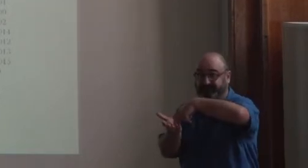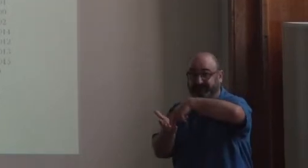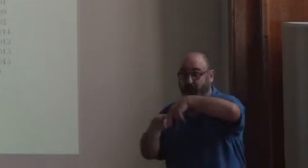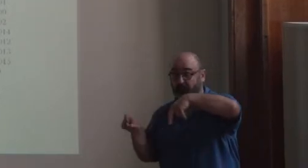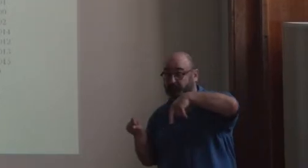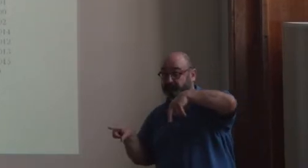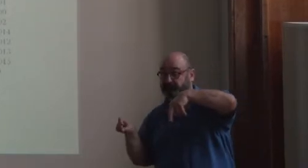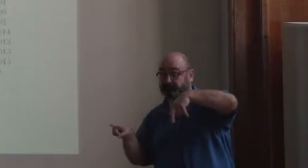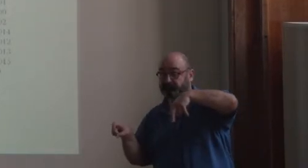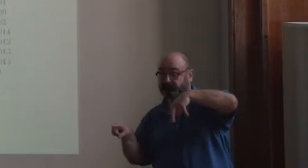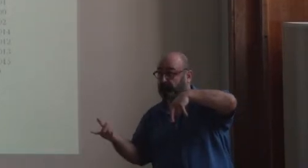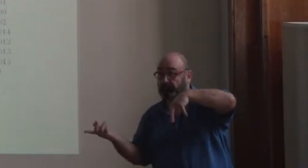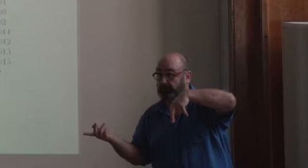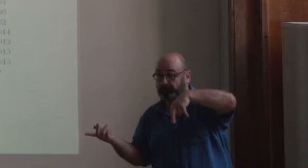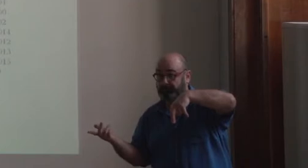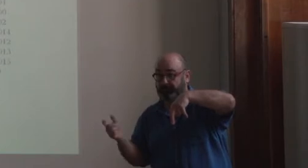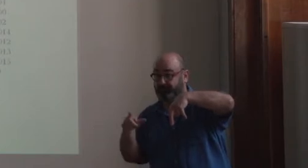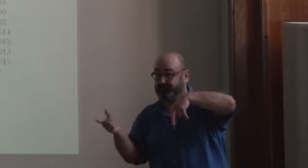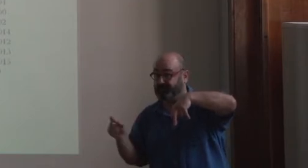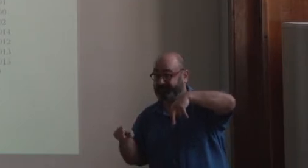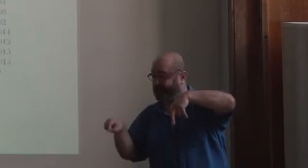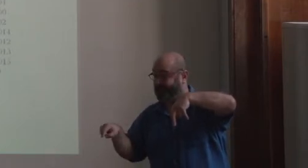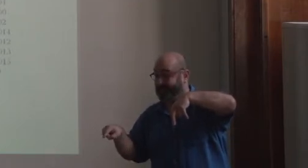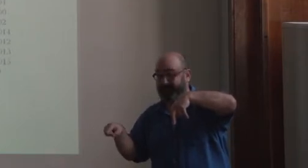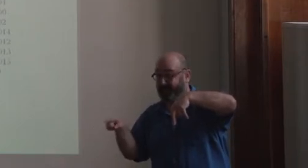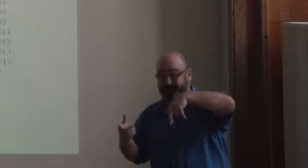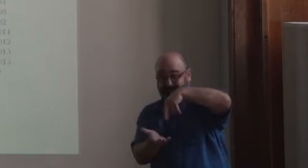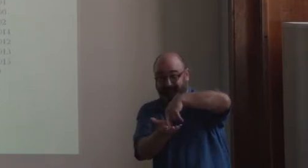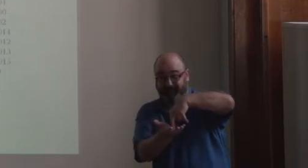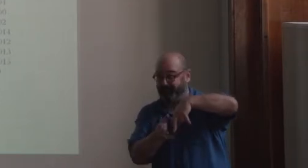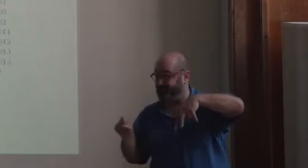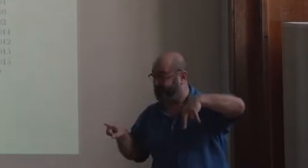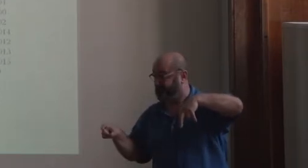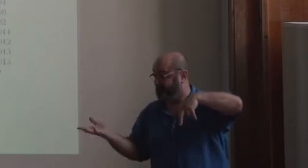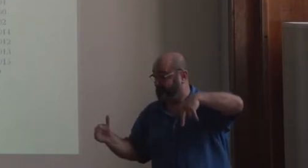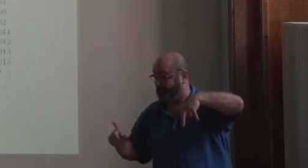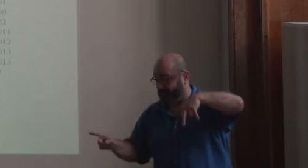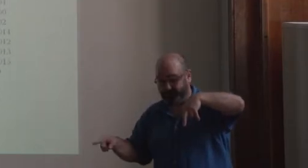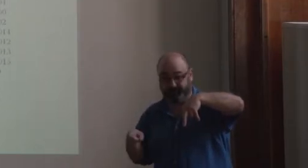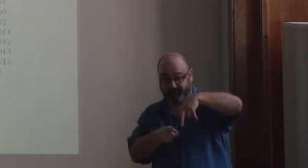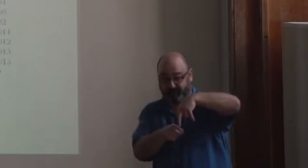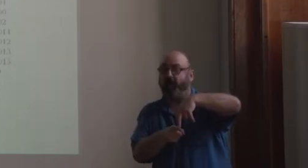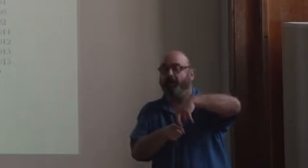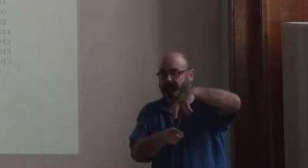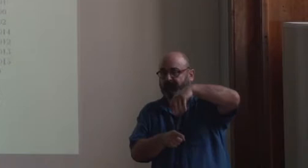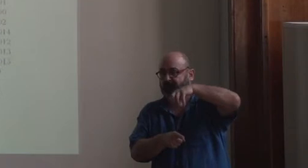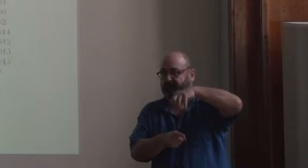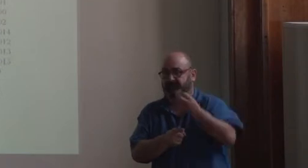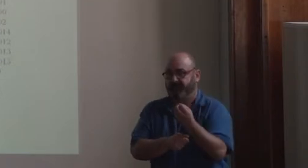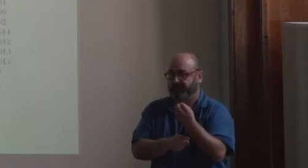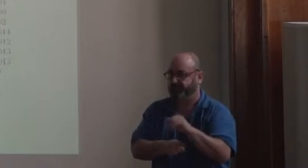pins sur lesquels on met l'électricité, et puis s'il y a quelque chose de connecté, ça va fonctionner. S'il n'y a rien de connecté, évidemment, ça ne va rien faire.